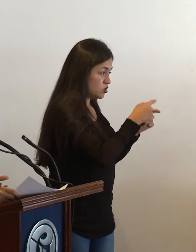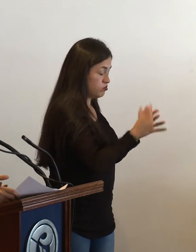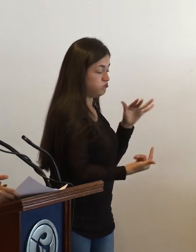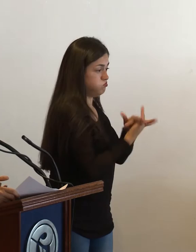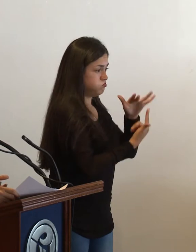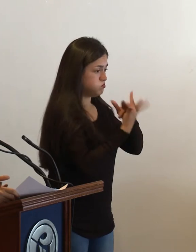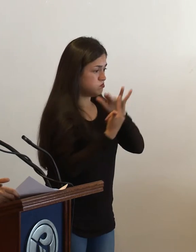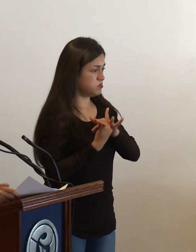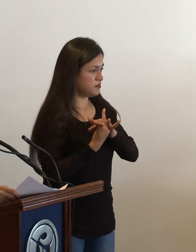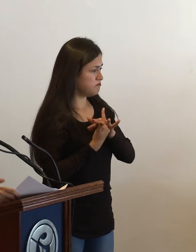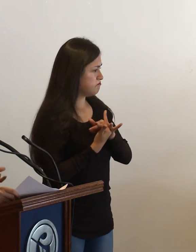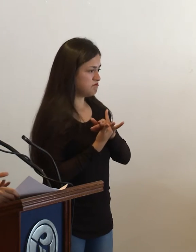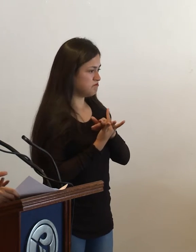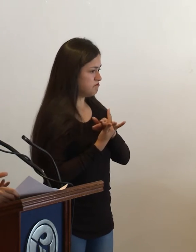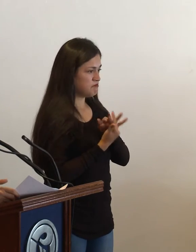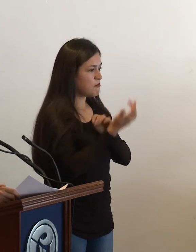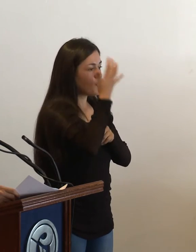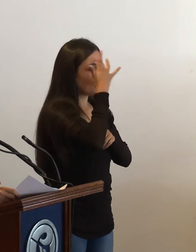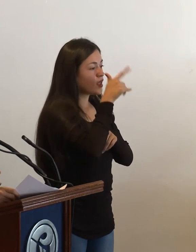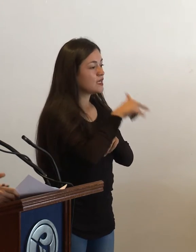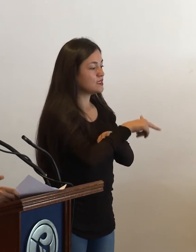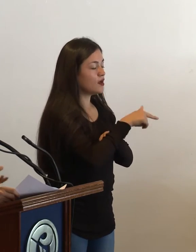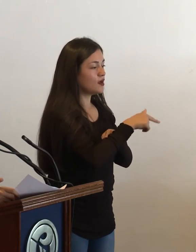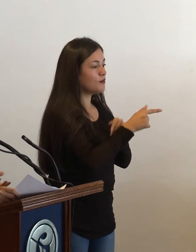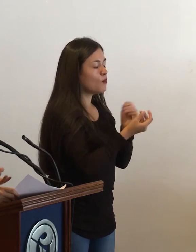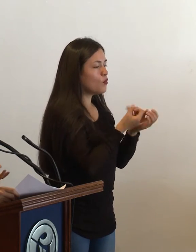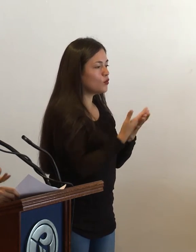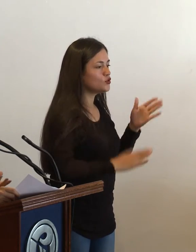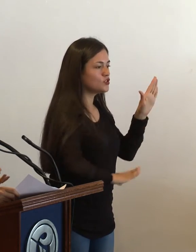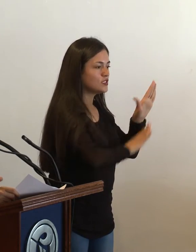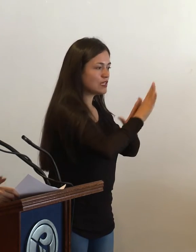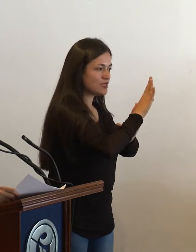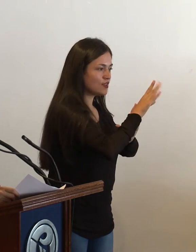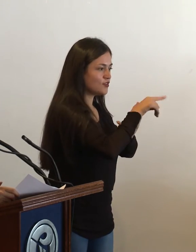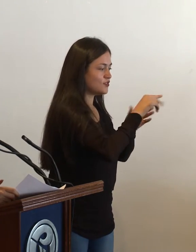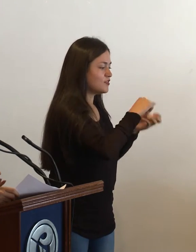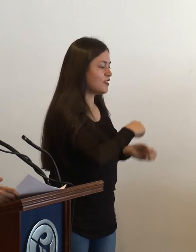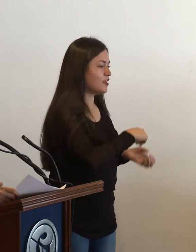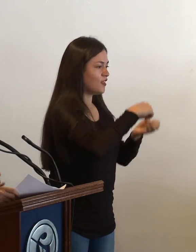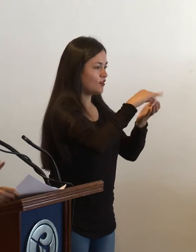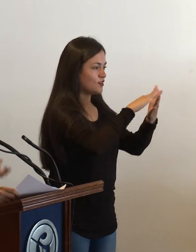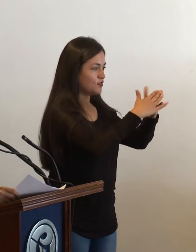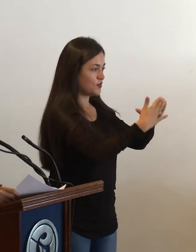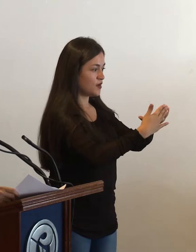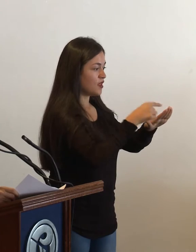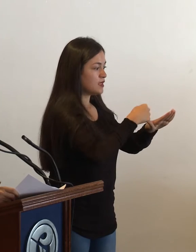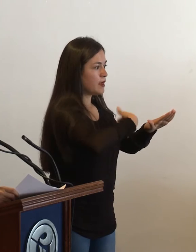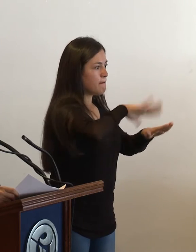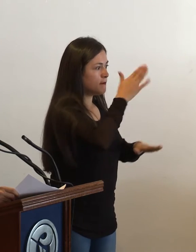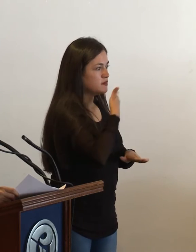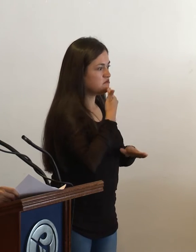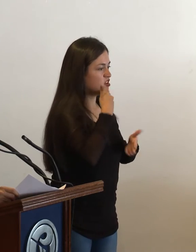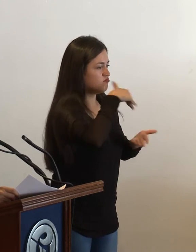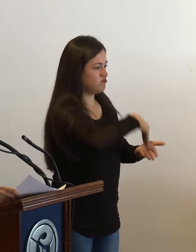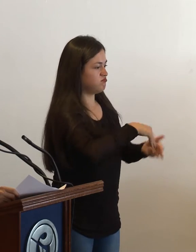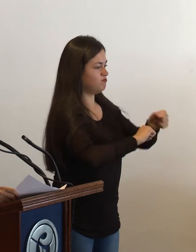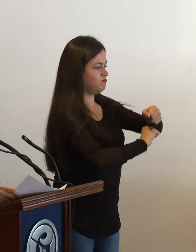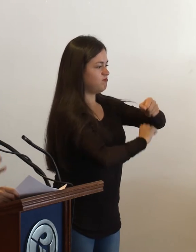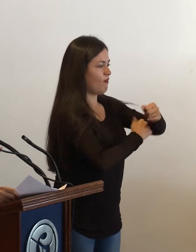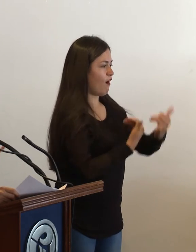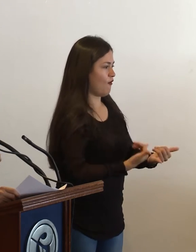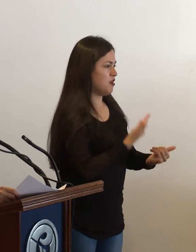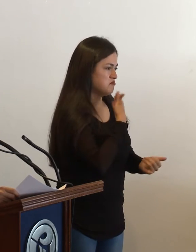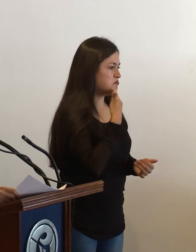muchos desarrollos que hacen que esta educación comunitaria sea más sólida y consistente.